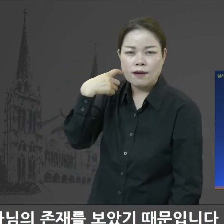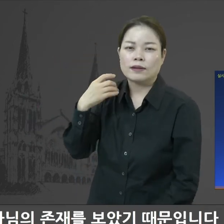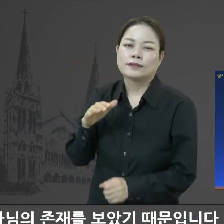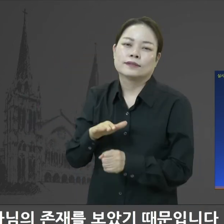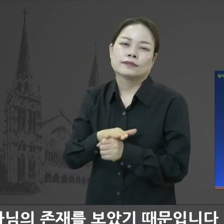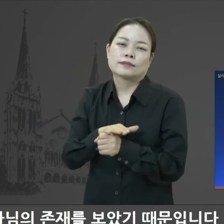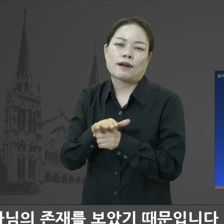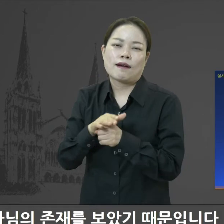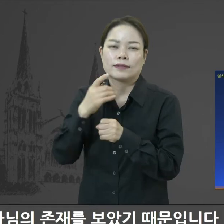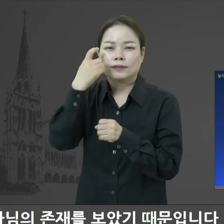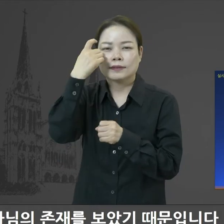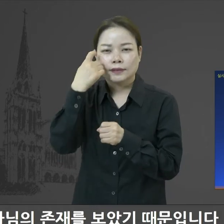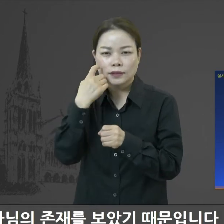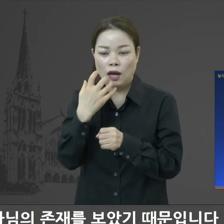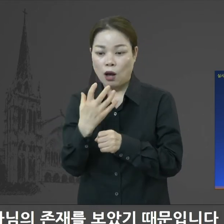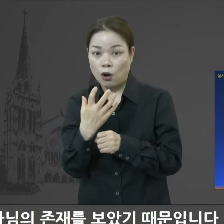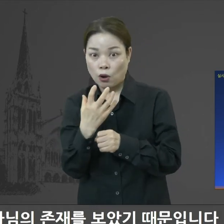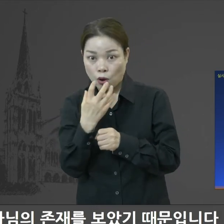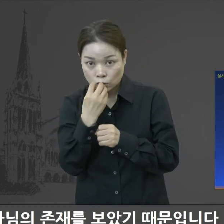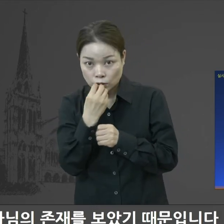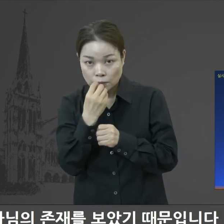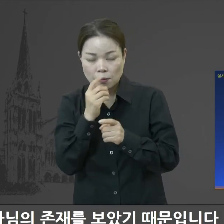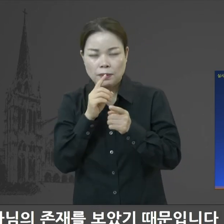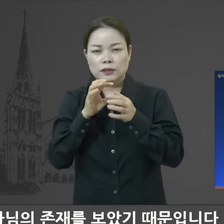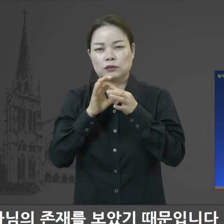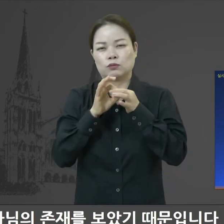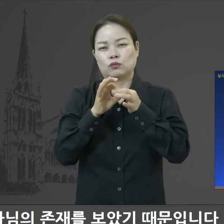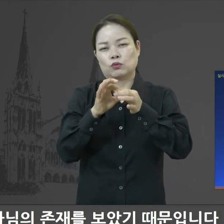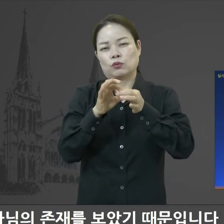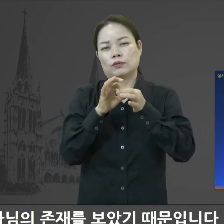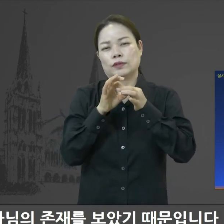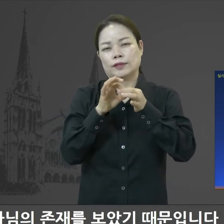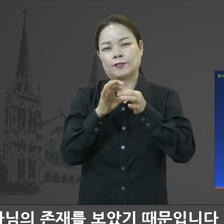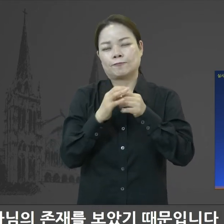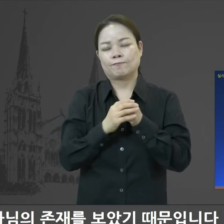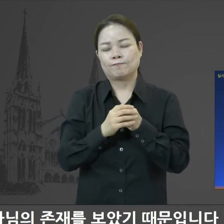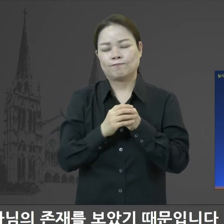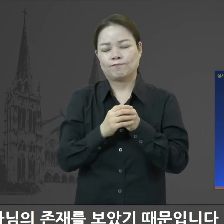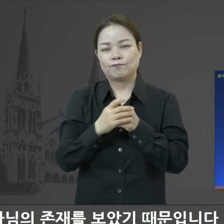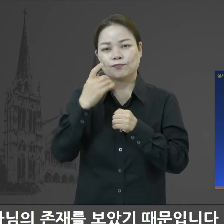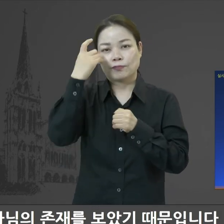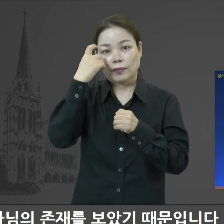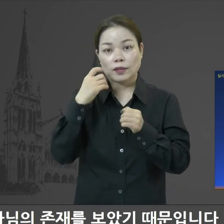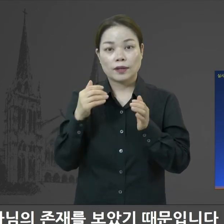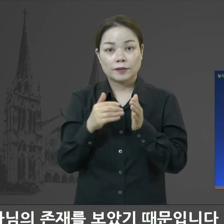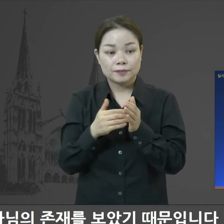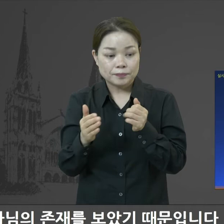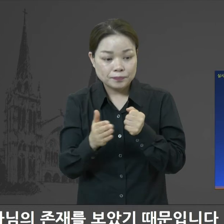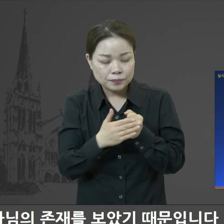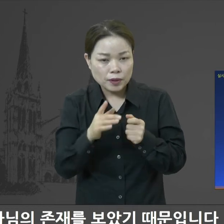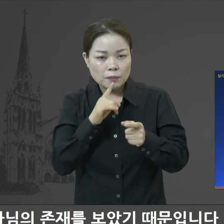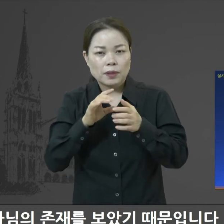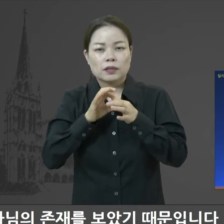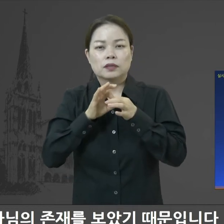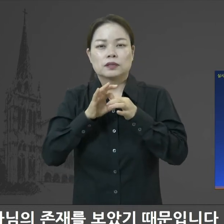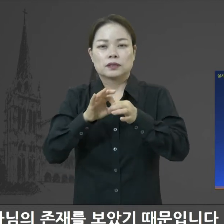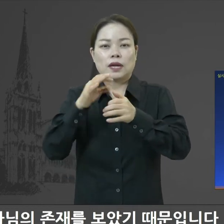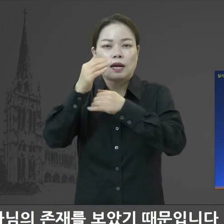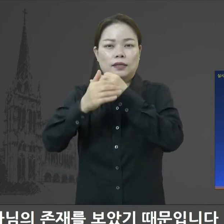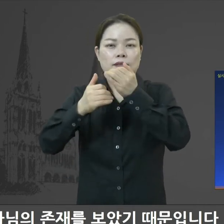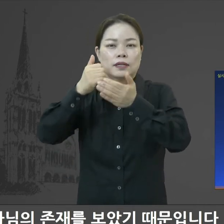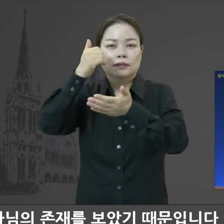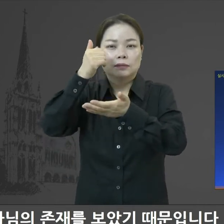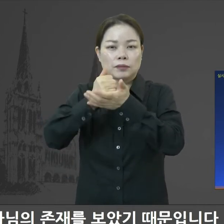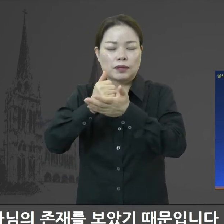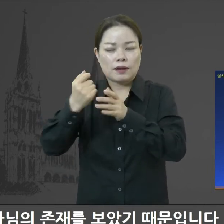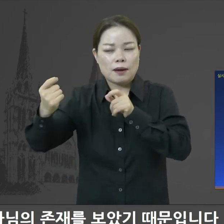사랑을 보았고 그 거룩함을 말씀을 통해 보았기 때문입니다. 결국 그 말씀을 통해서 하나님을